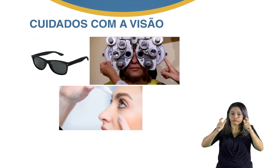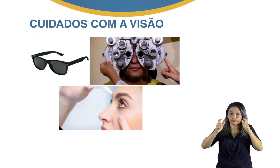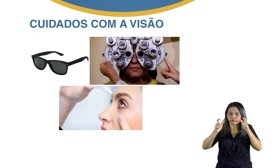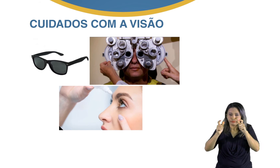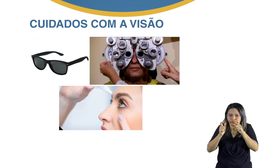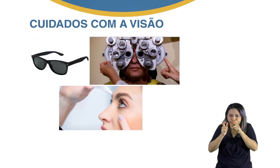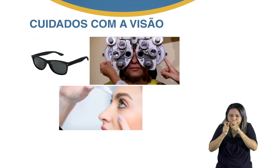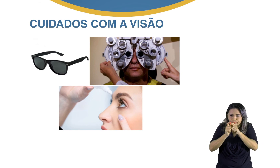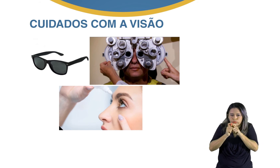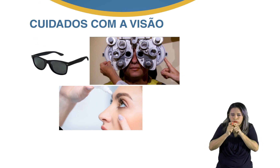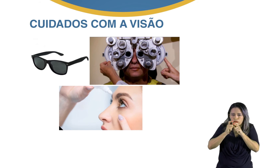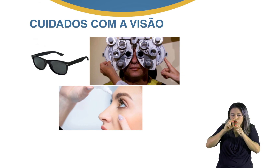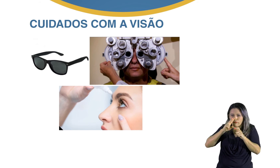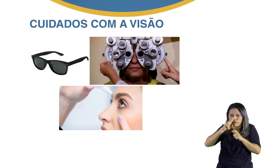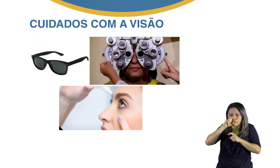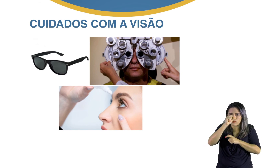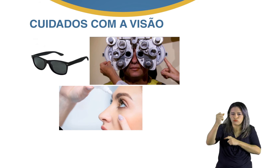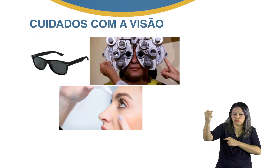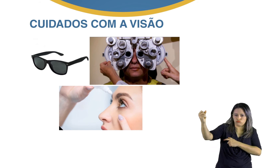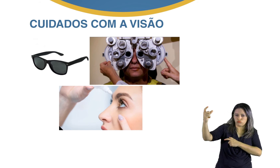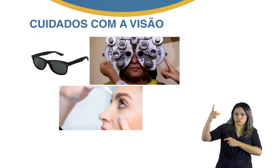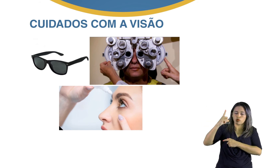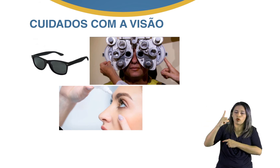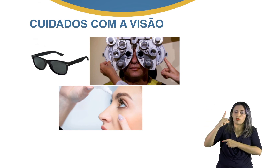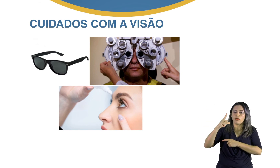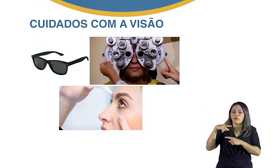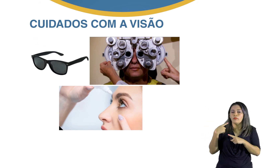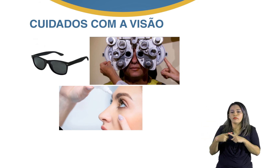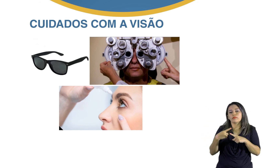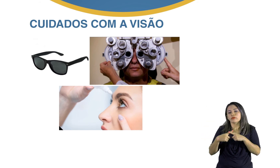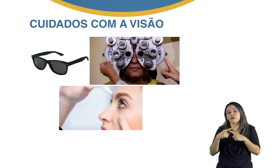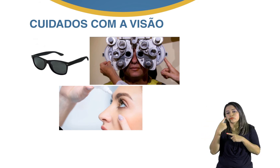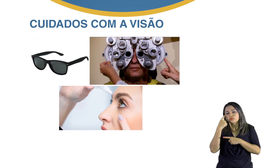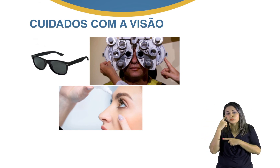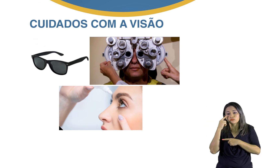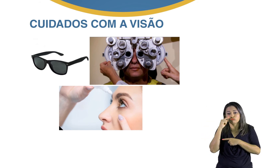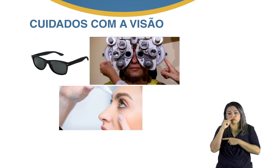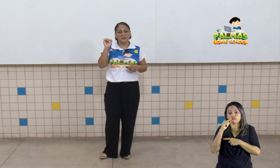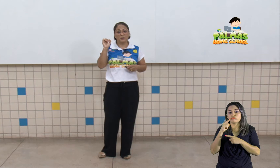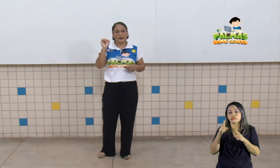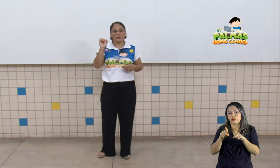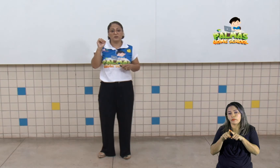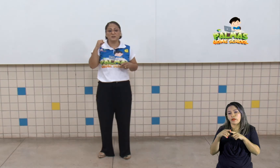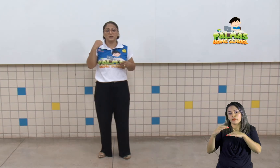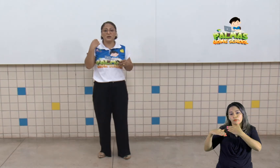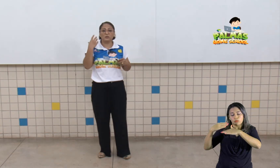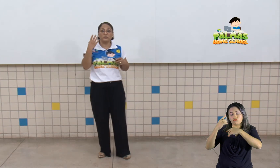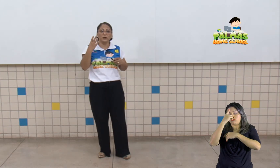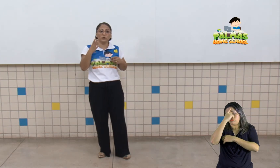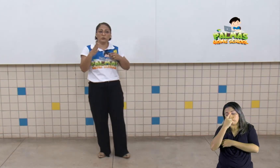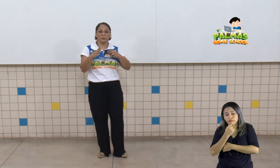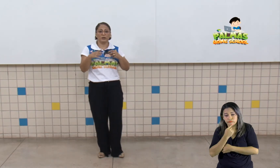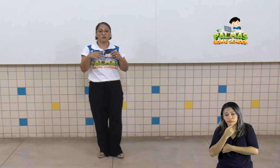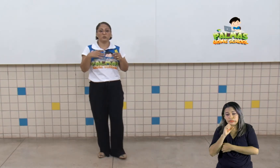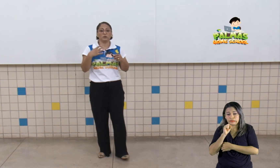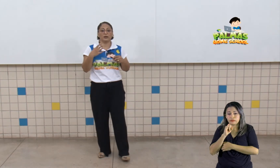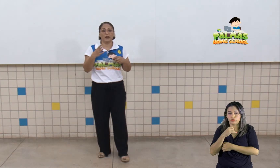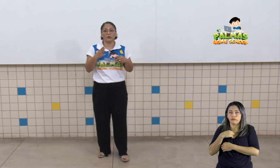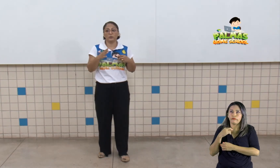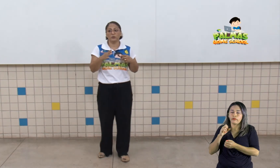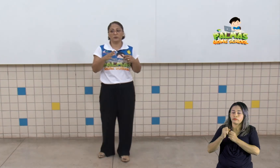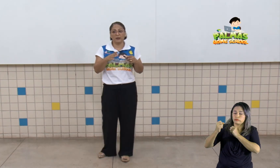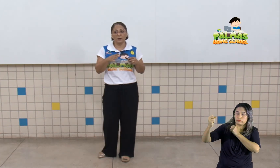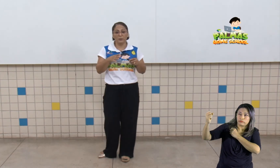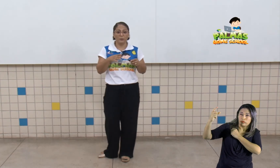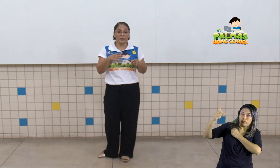a intensidade de luz para que o nosso humor aquoso e o nosso nervo óptico ele processe essa imagem. Se eu fico num ambiente muito